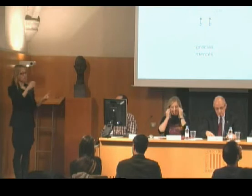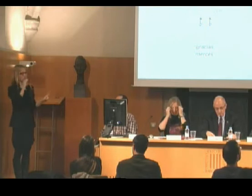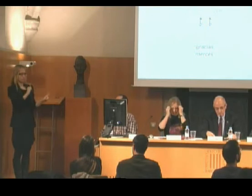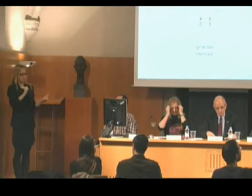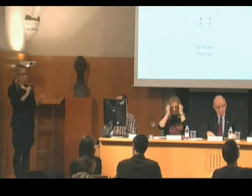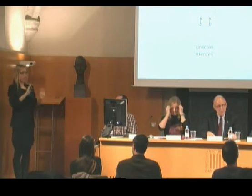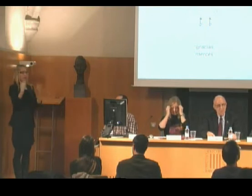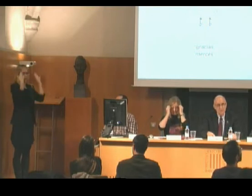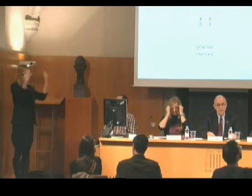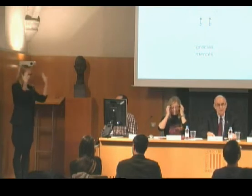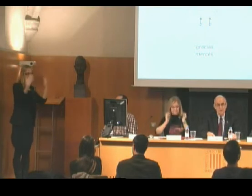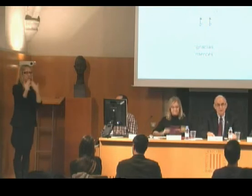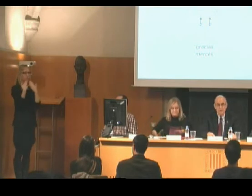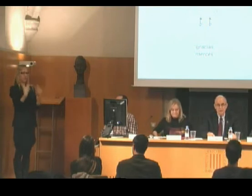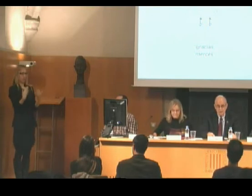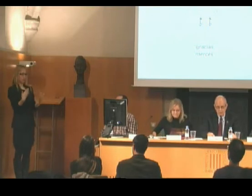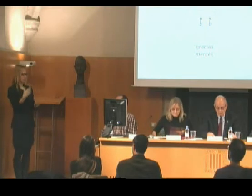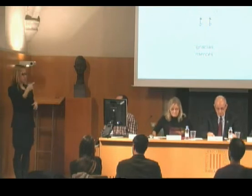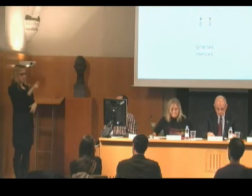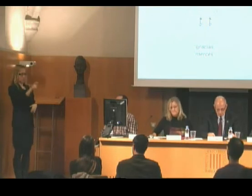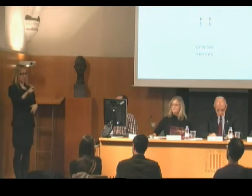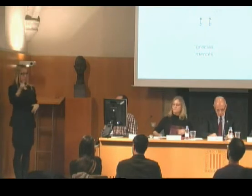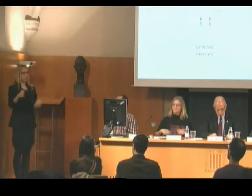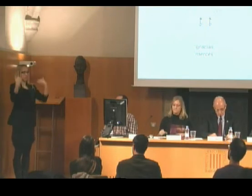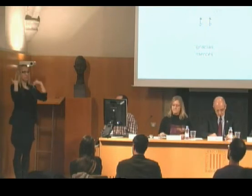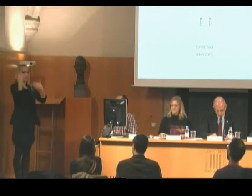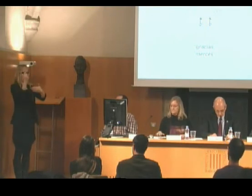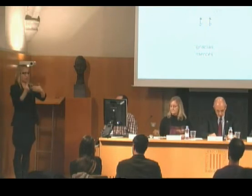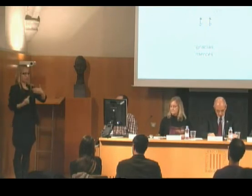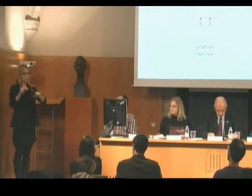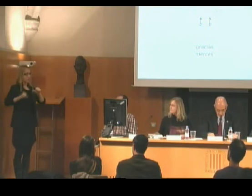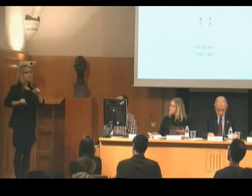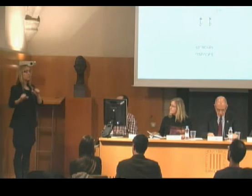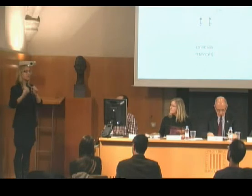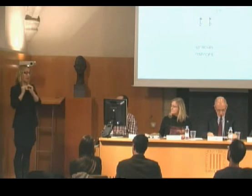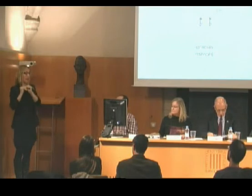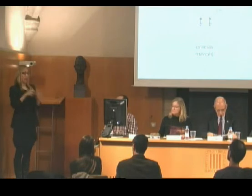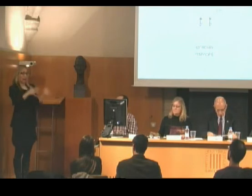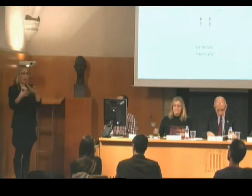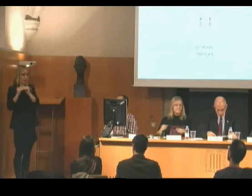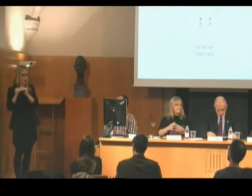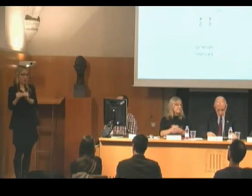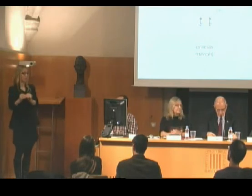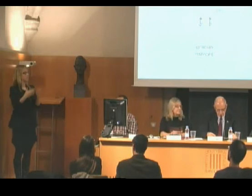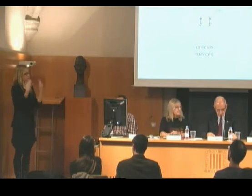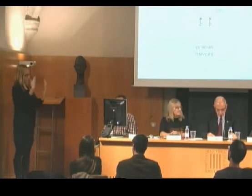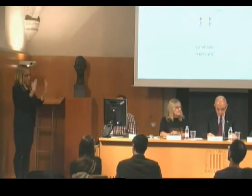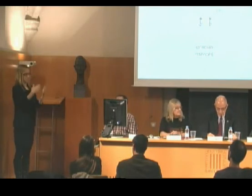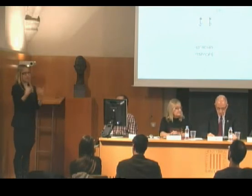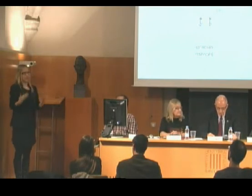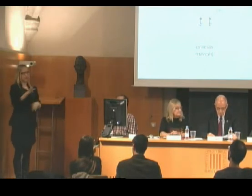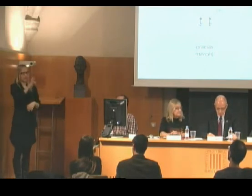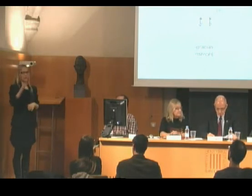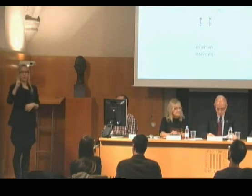Enhorabona i moltes gràcies als qui l'han dissenyat i el duran a terme. Ara ens parlarà